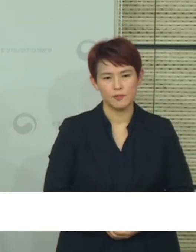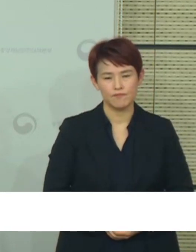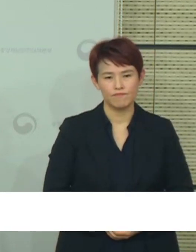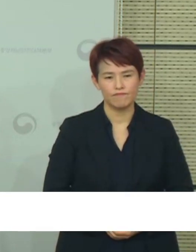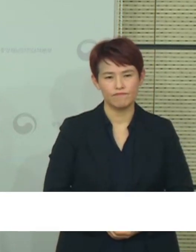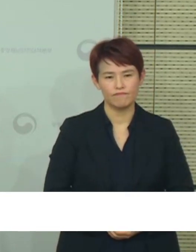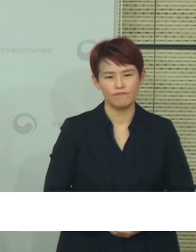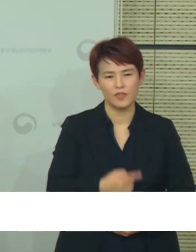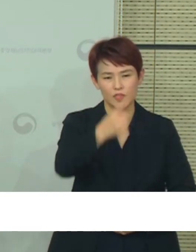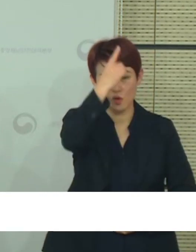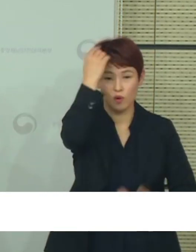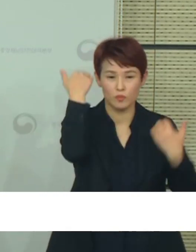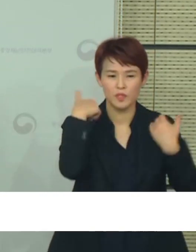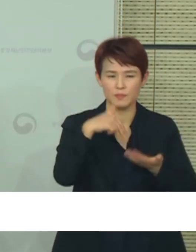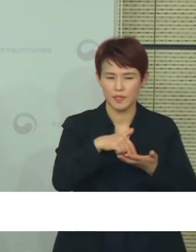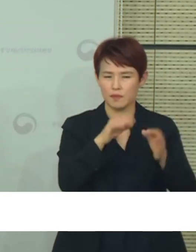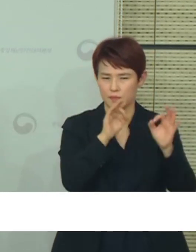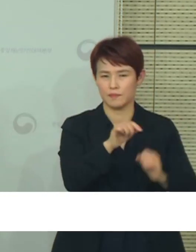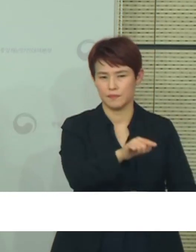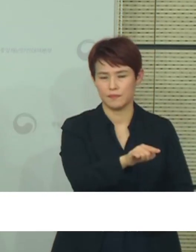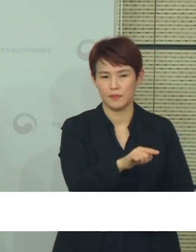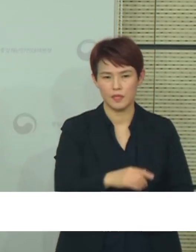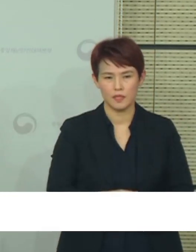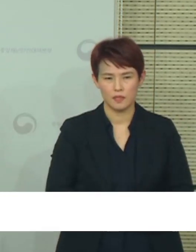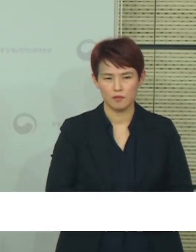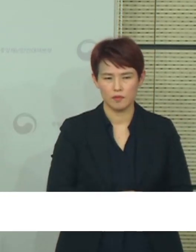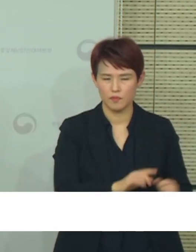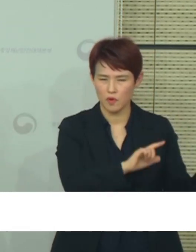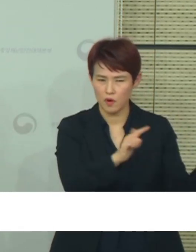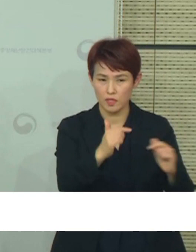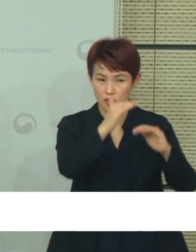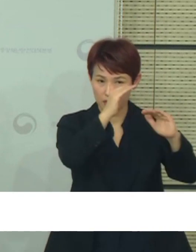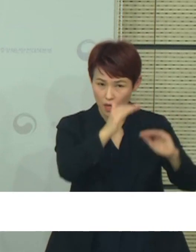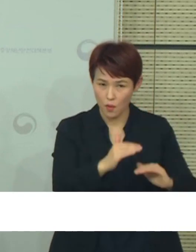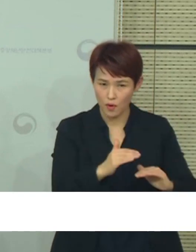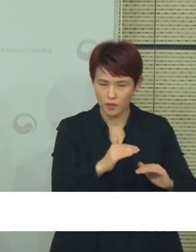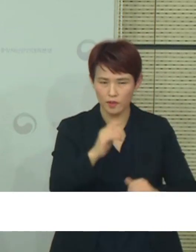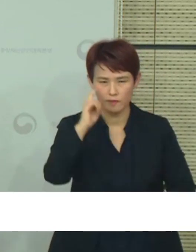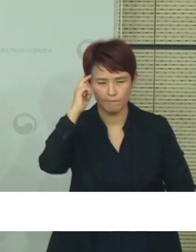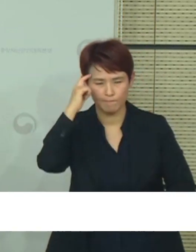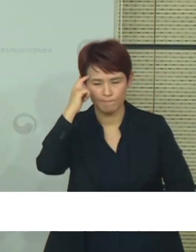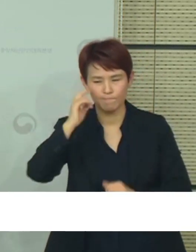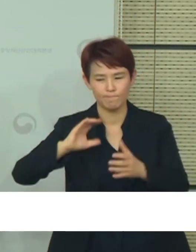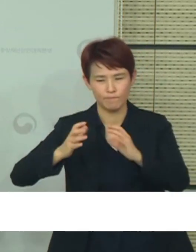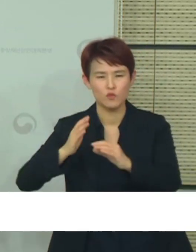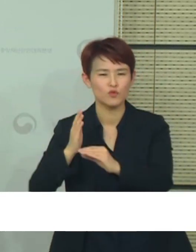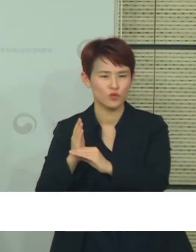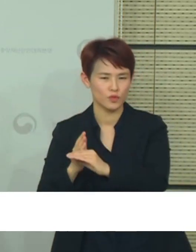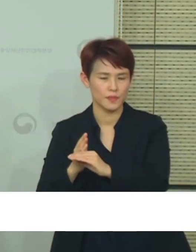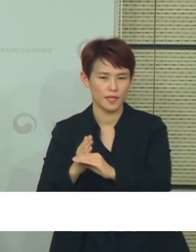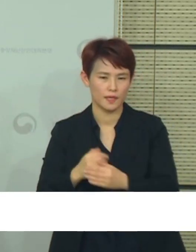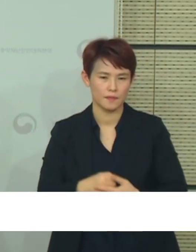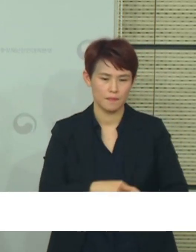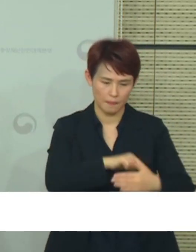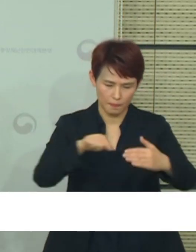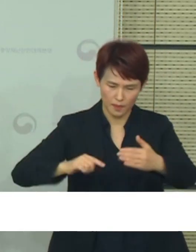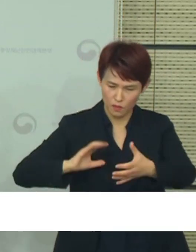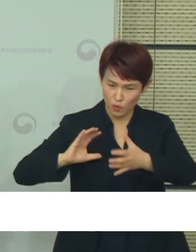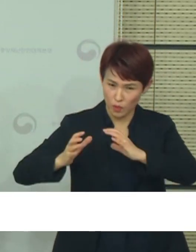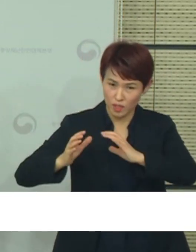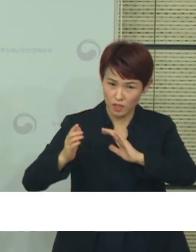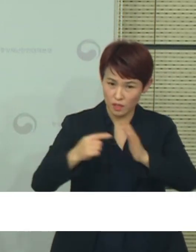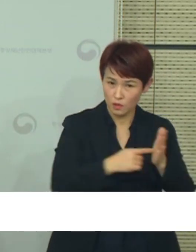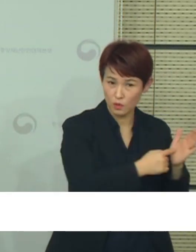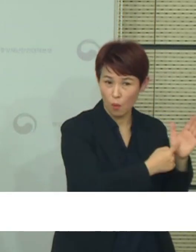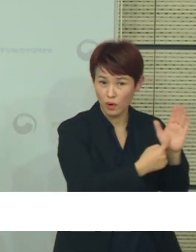정부에서는 판단을 하고 있기 때문에 그러한 종합적인 내용들에 대한 고려를 내부적으로 논의하고 있습니다. 내부적인 논의를